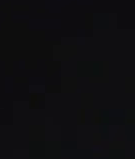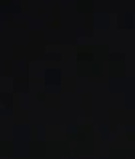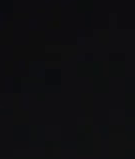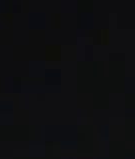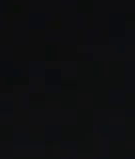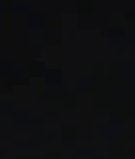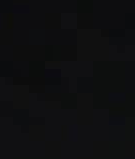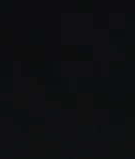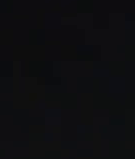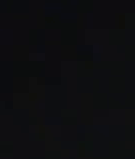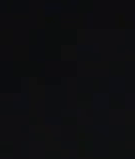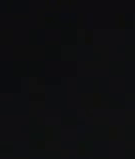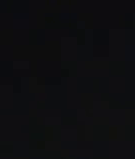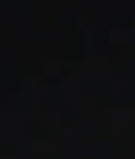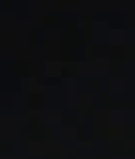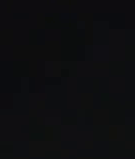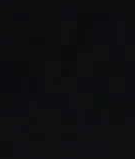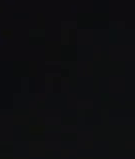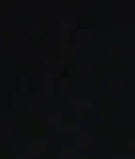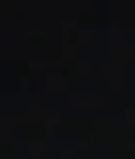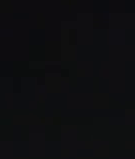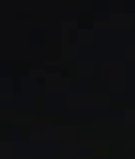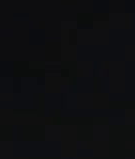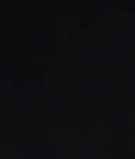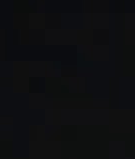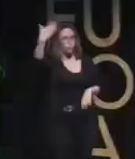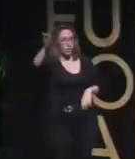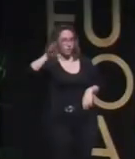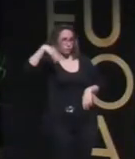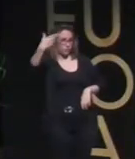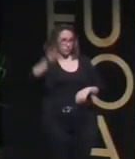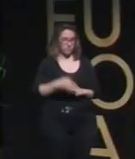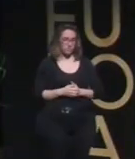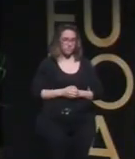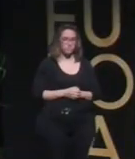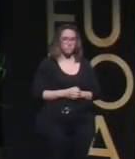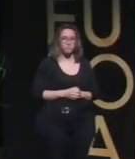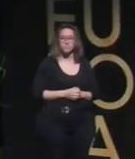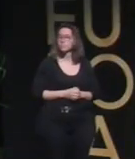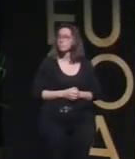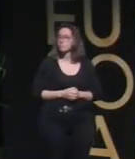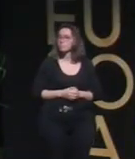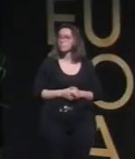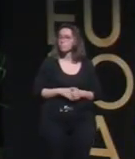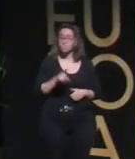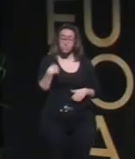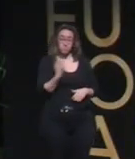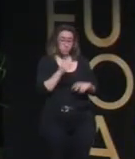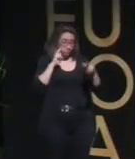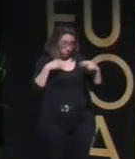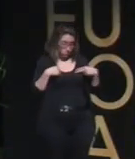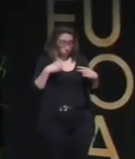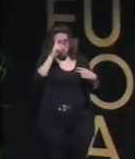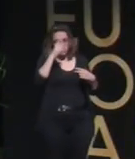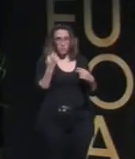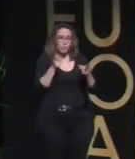Es todo el rato fuera, todo el rato fuera, todo el rato fuera, ¿vale? No lo pueden notar, tengo que disimularlo. Aquí es donde viene la piel de